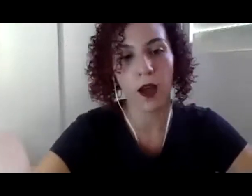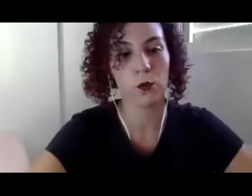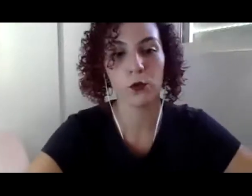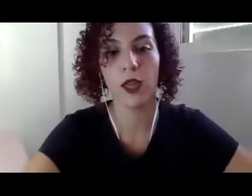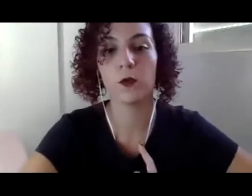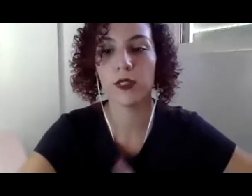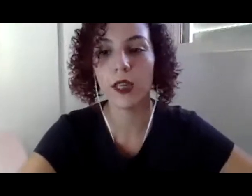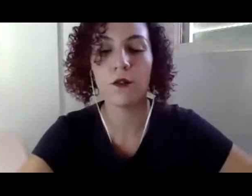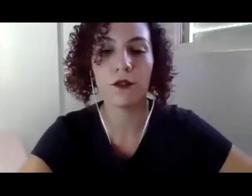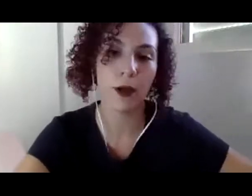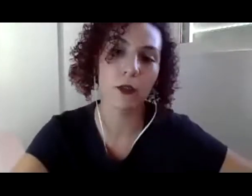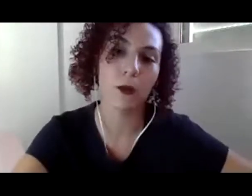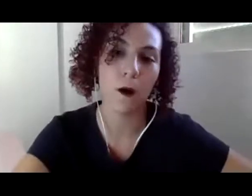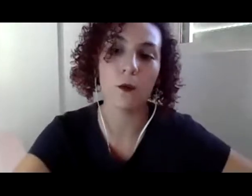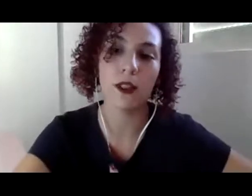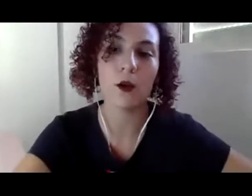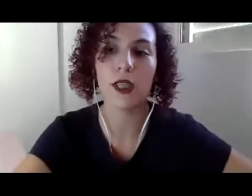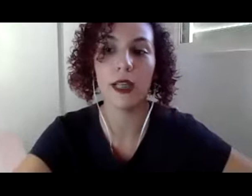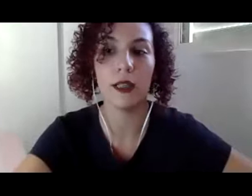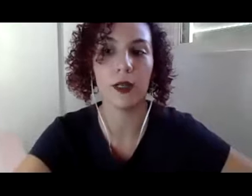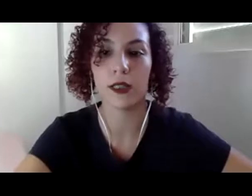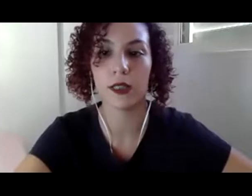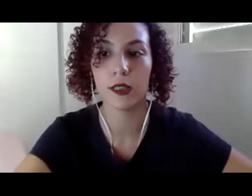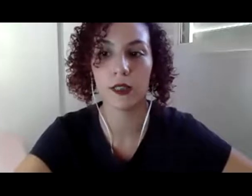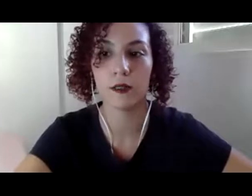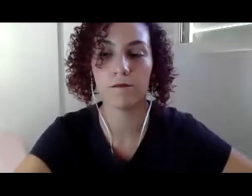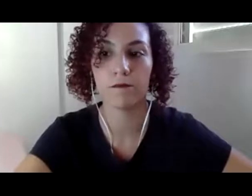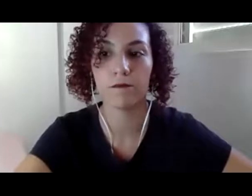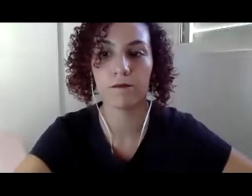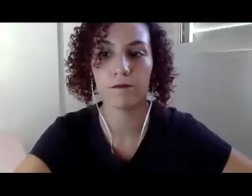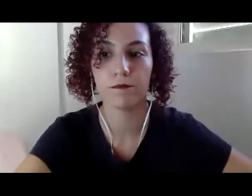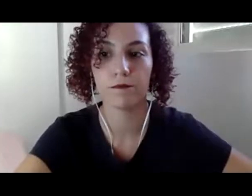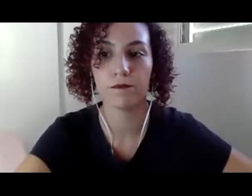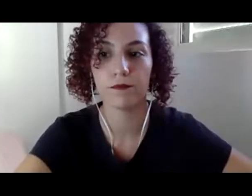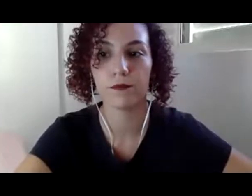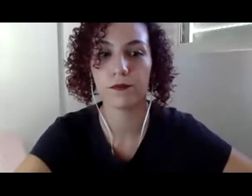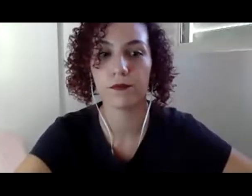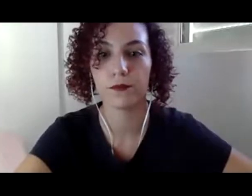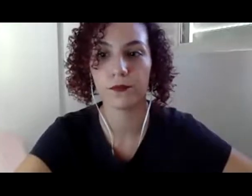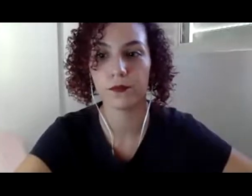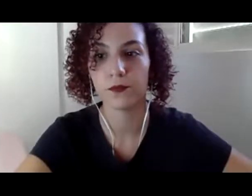Verdadeiro ou falso? Eu sei o alfabeto manual, então eu sei Libras.